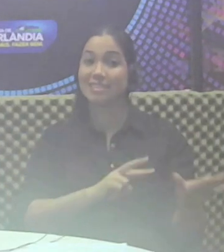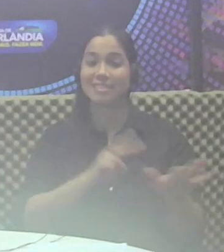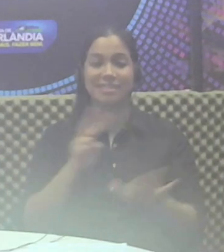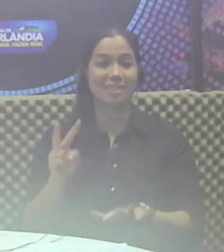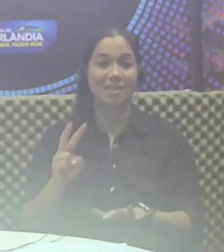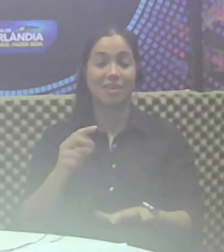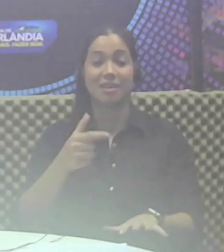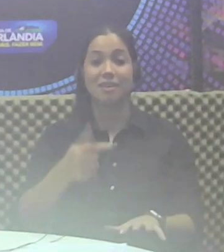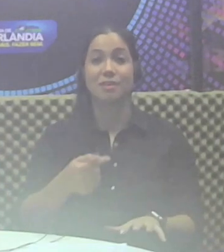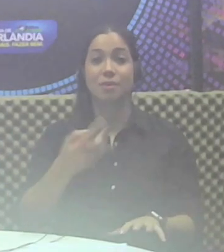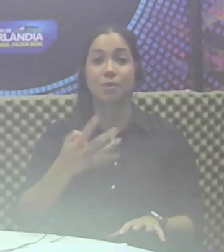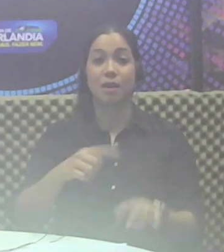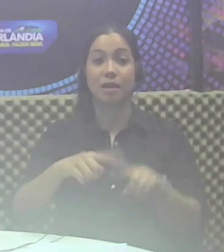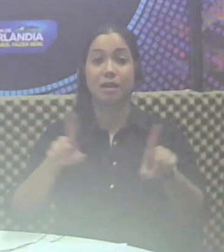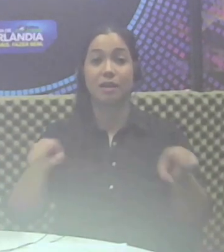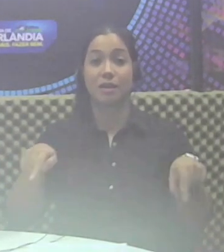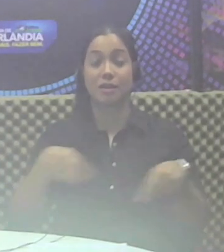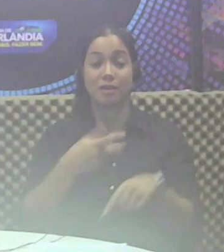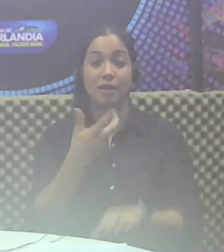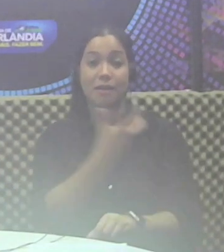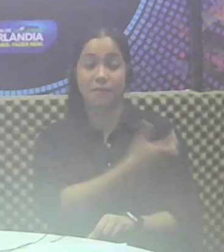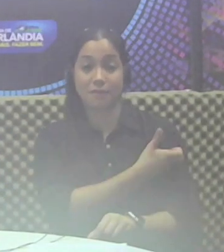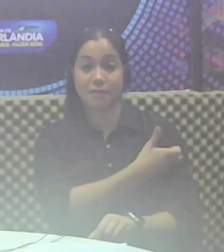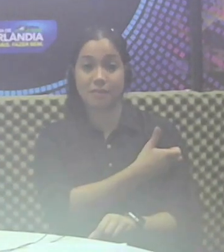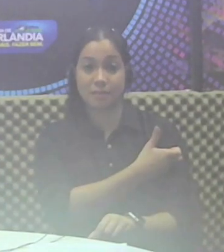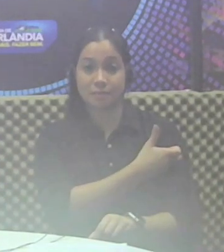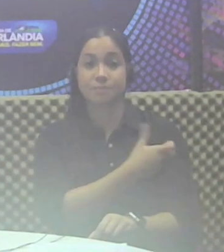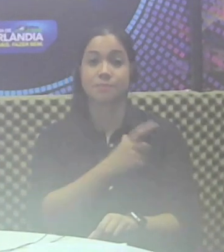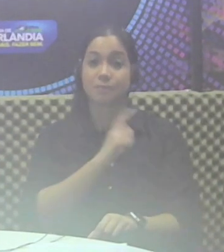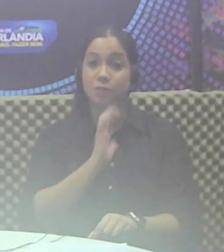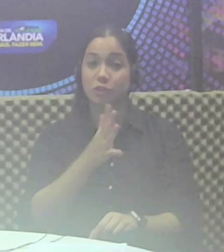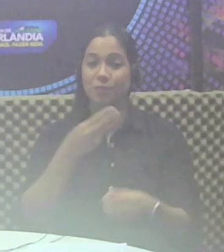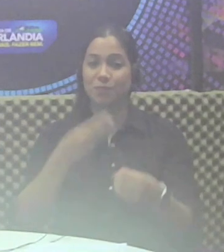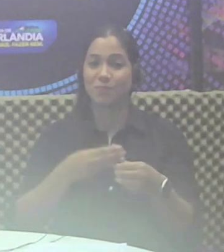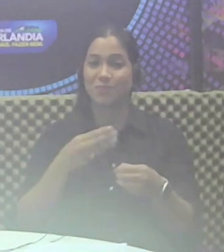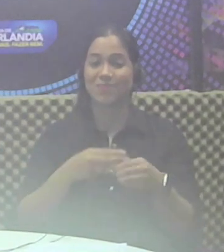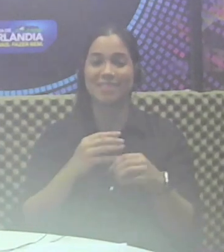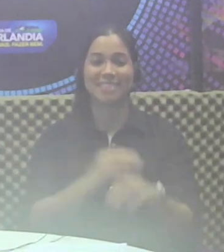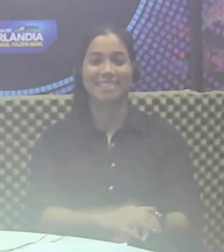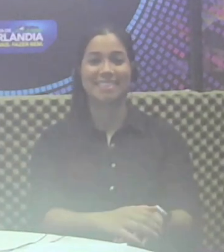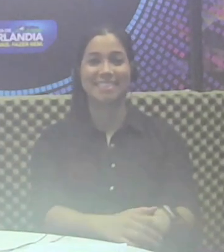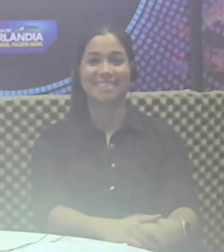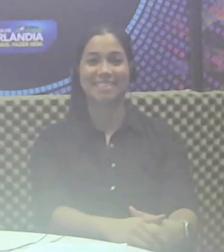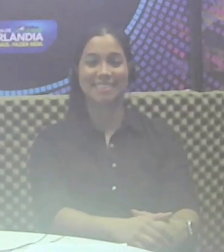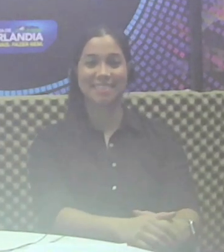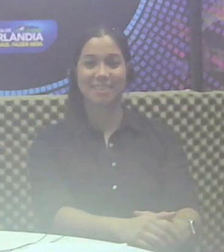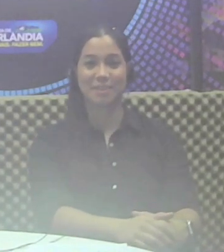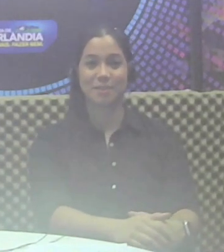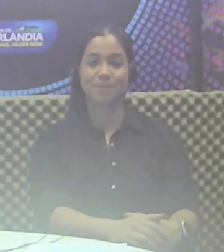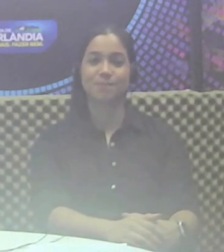nas 74 salas de vacina existentes no município.